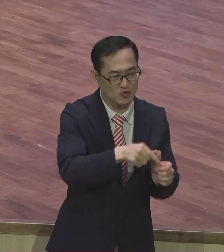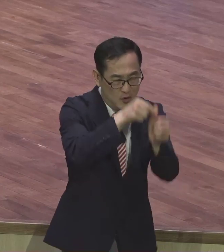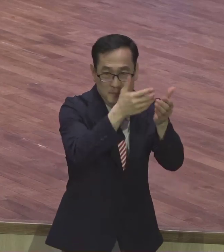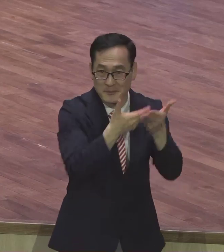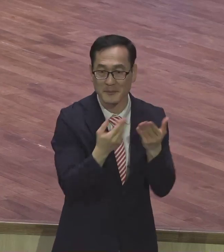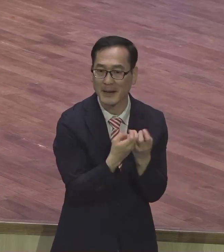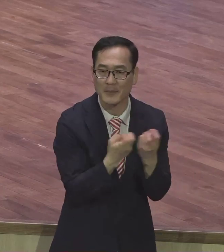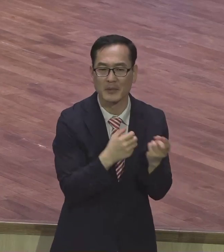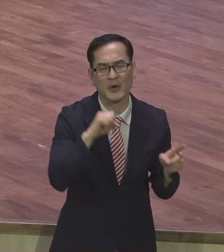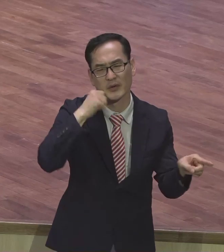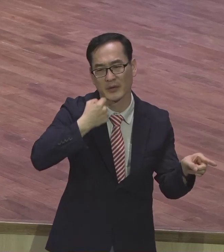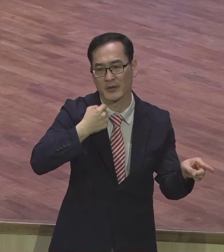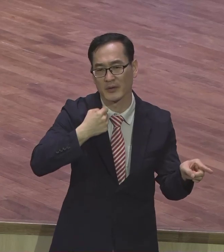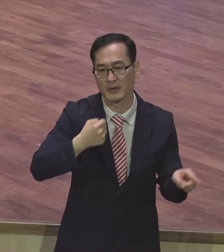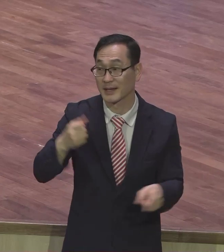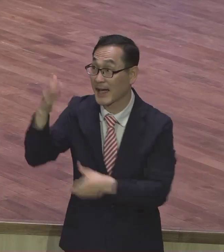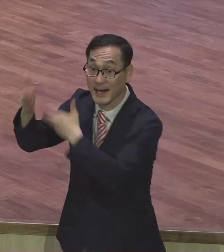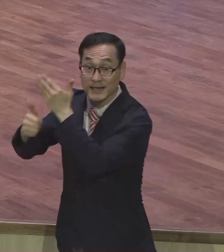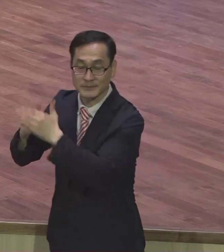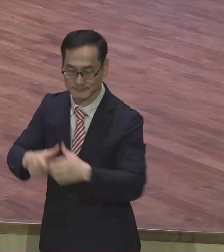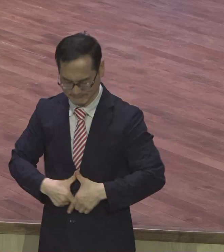믿기만 하면 믿기만 하면